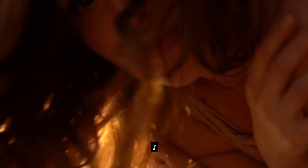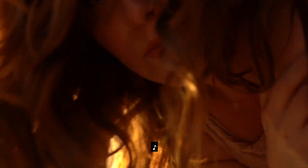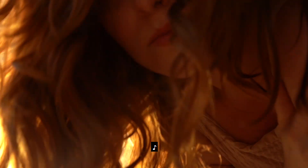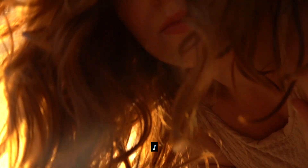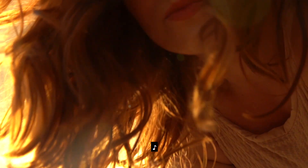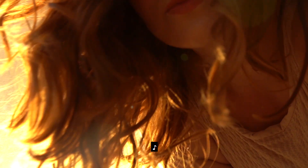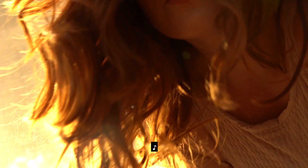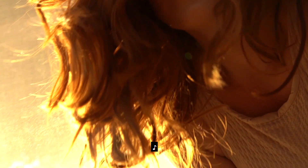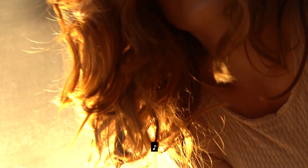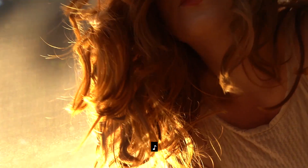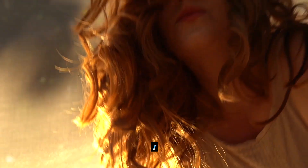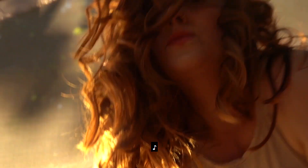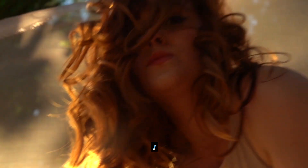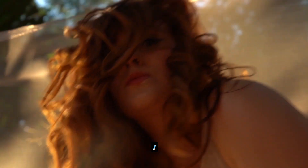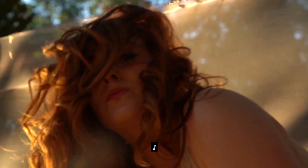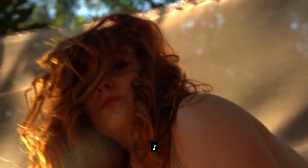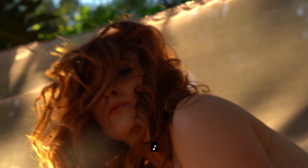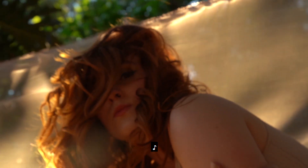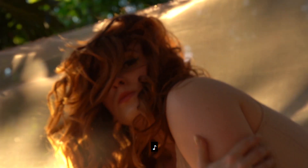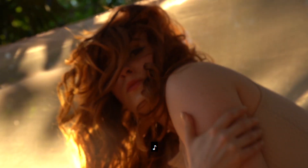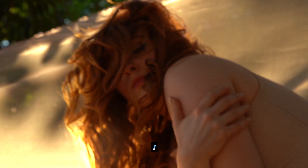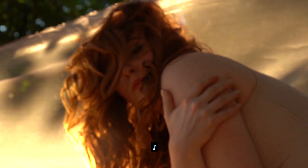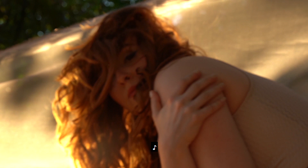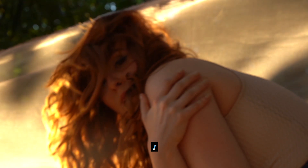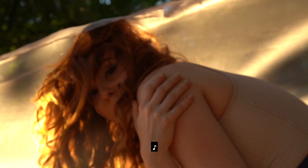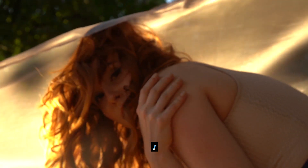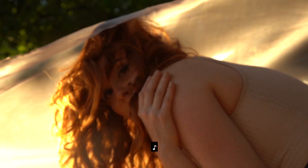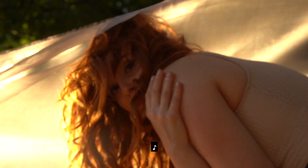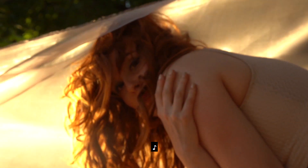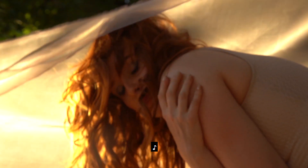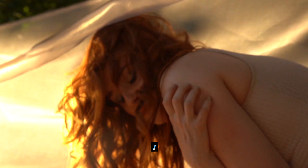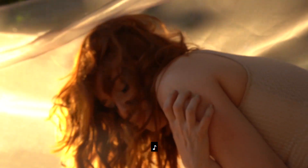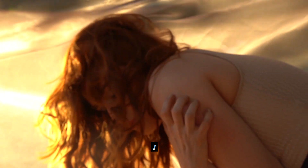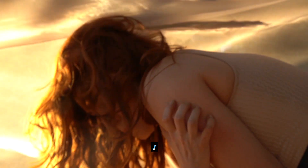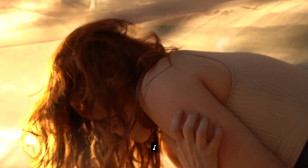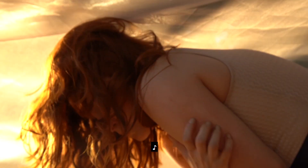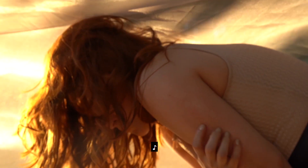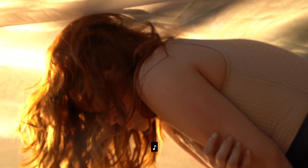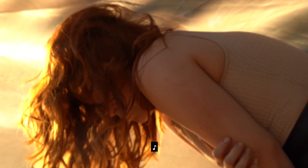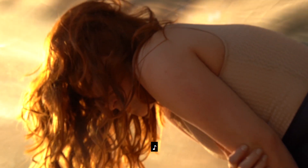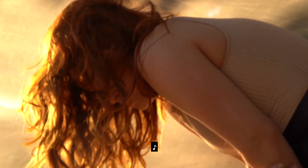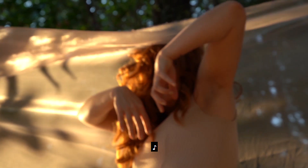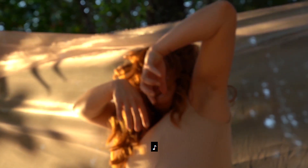alto, deixa transparecer a copa das árvores e o céu azul. Ora, sob um véu, ela nos encara com um leve sorriso